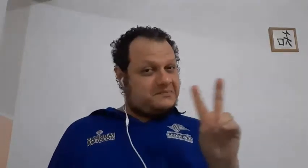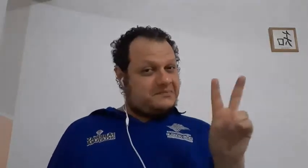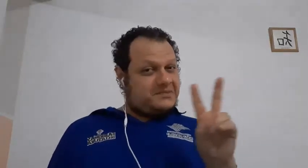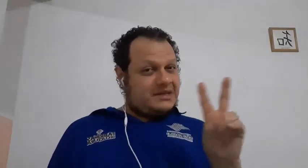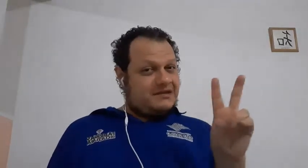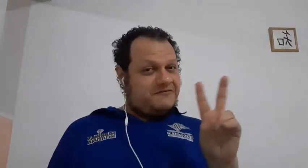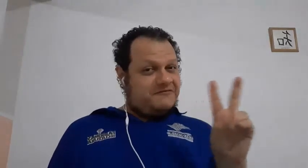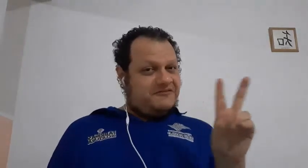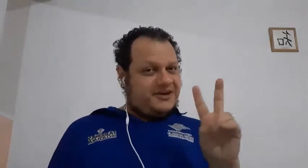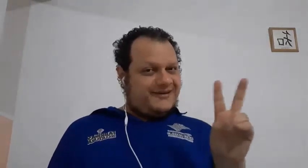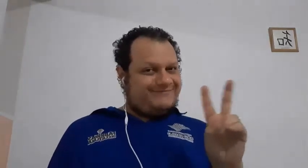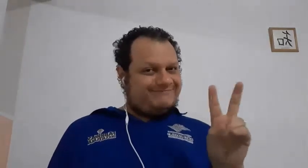V.